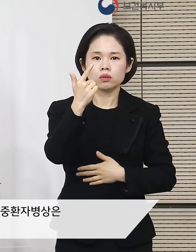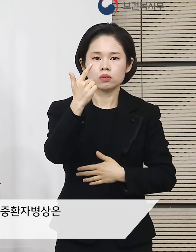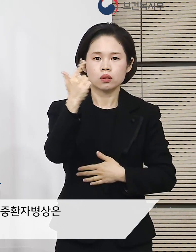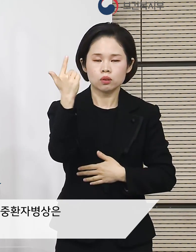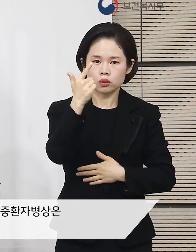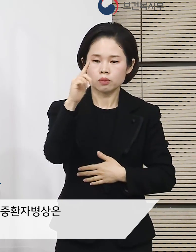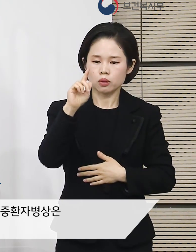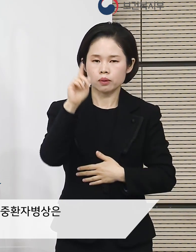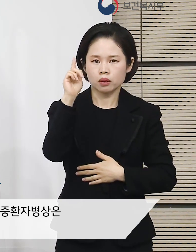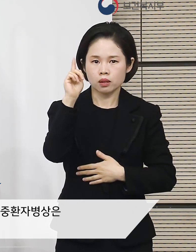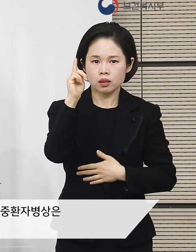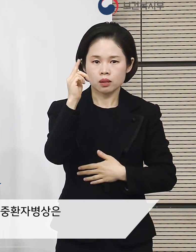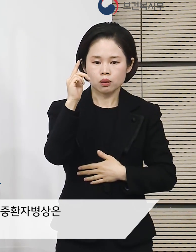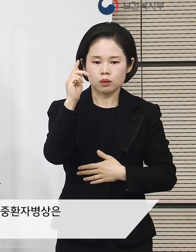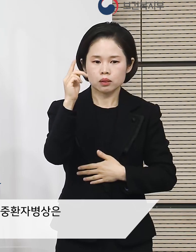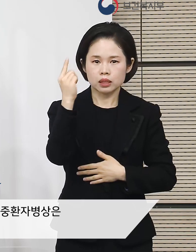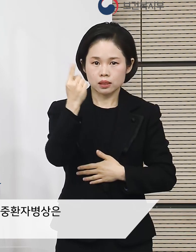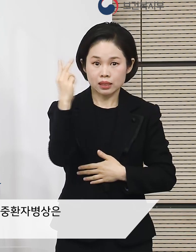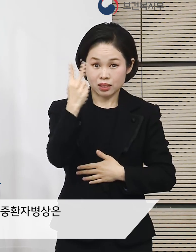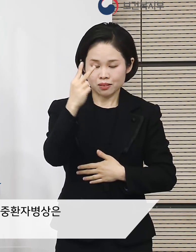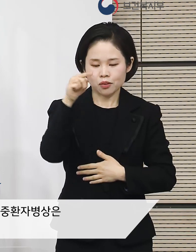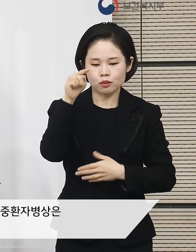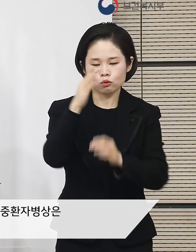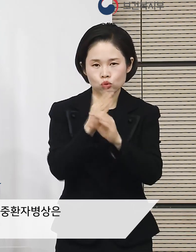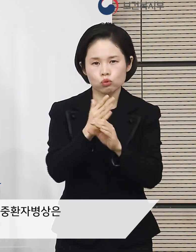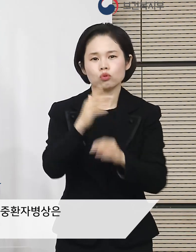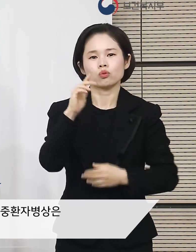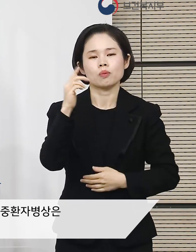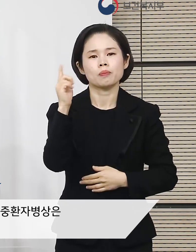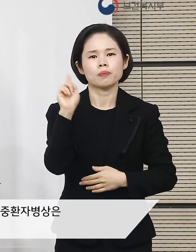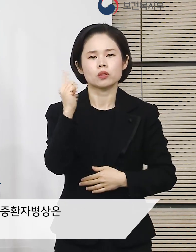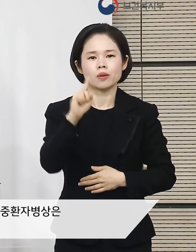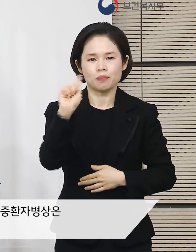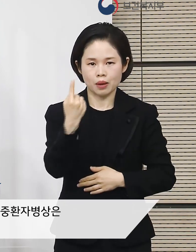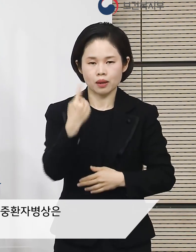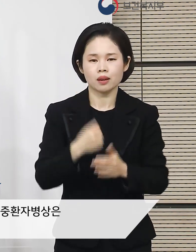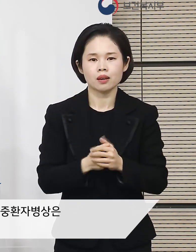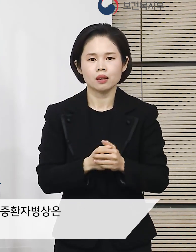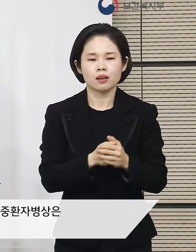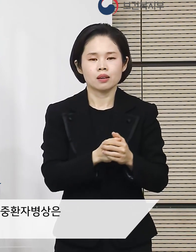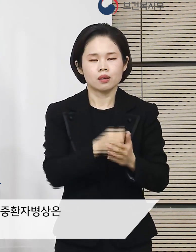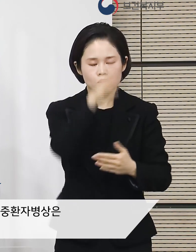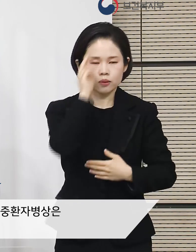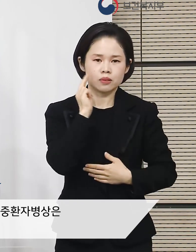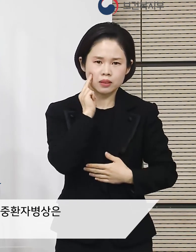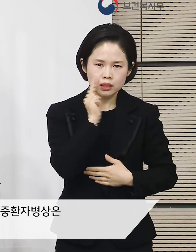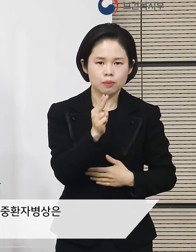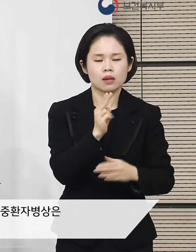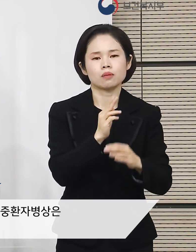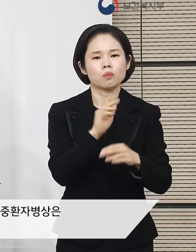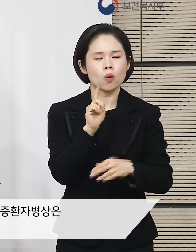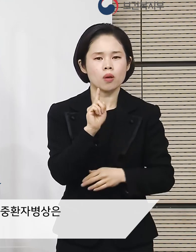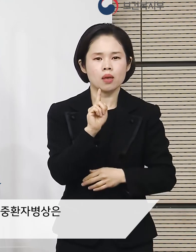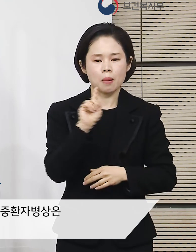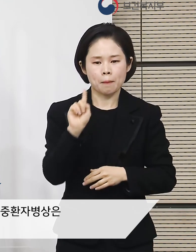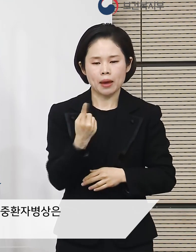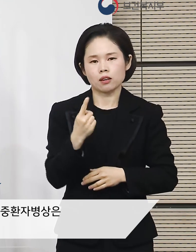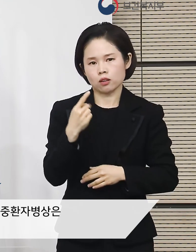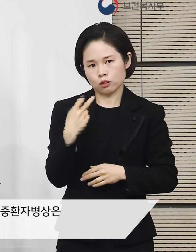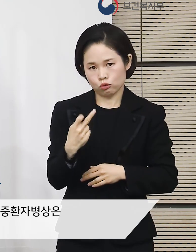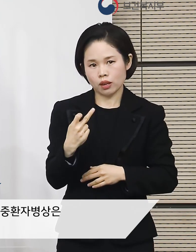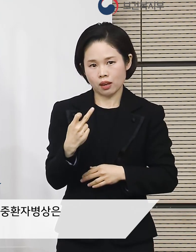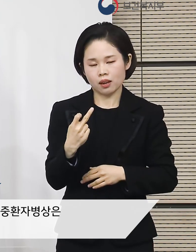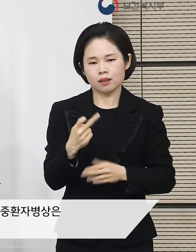1,100여 병상, 중환자 병상은 목표 300병상 대비 112병상을